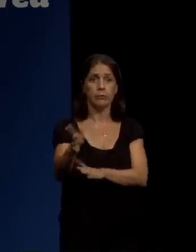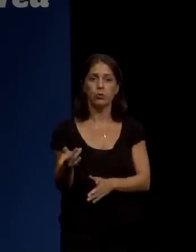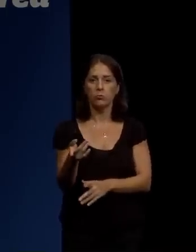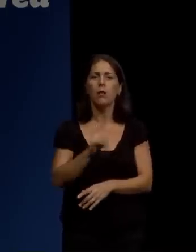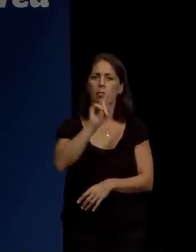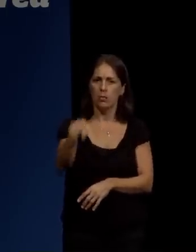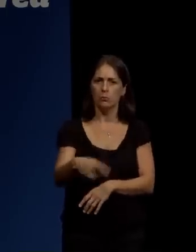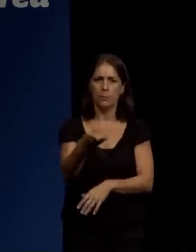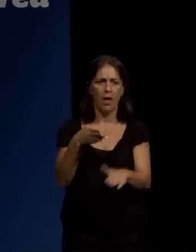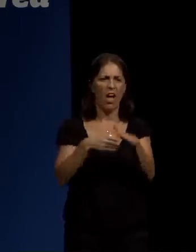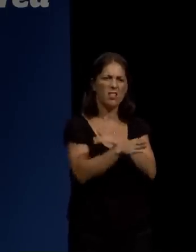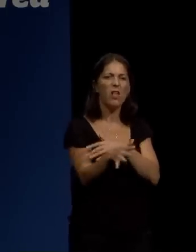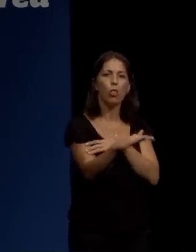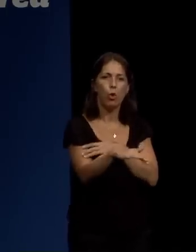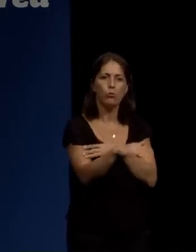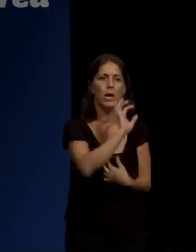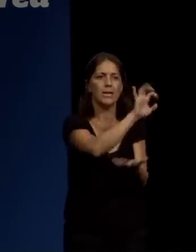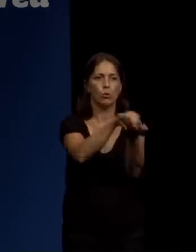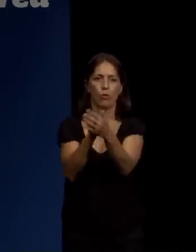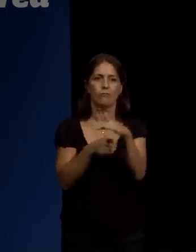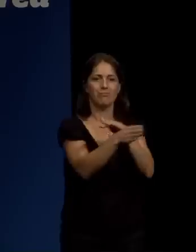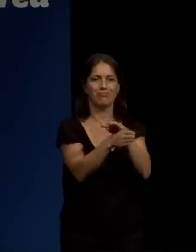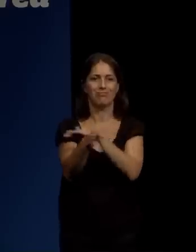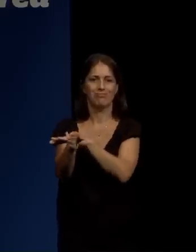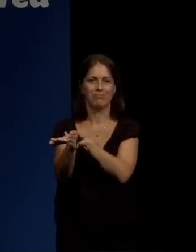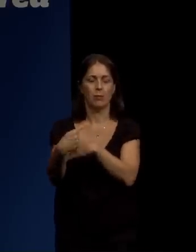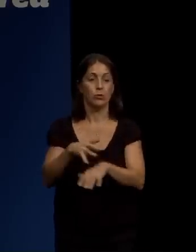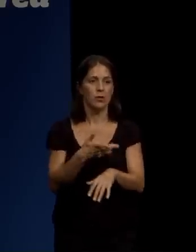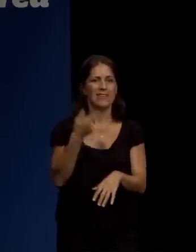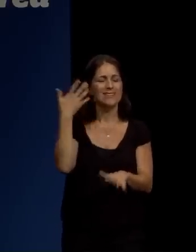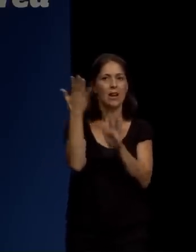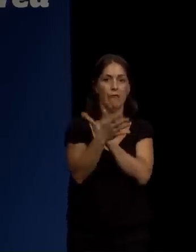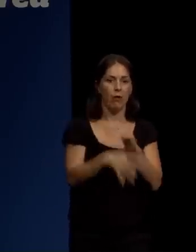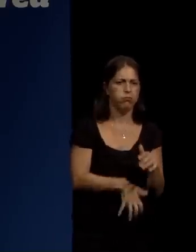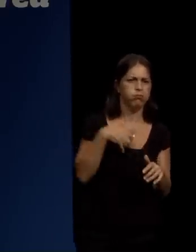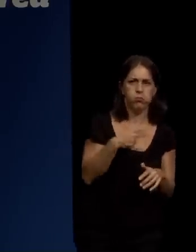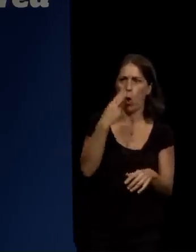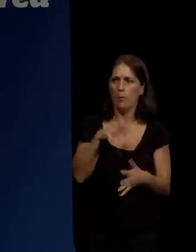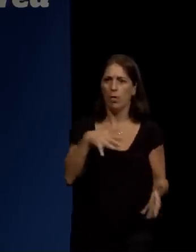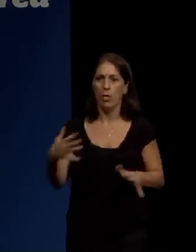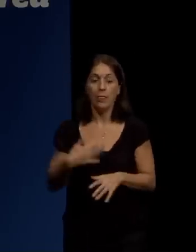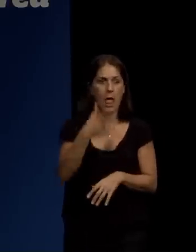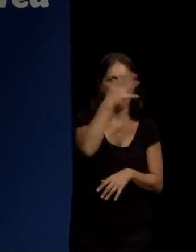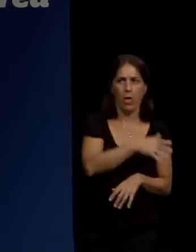que entrar, e había que entrar nas institucións. Da indignación ao compromiso, de denunciar a propoñer,